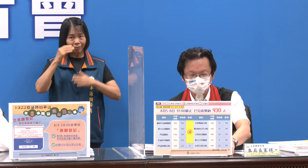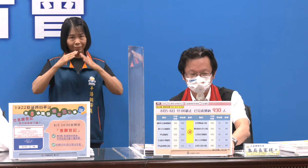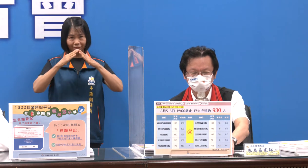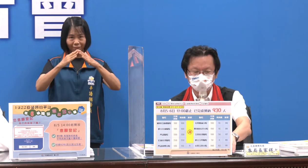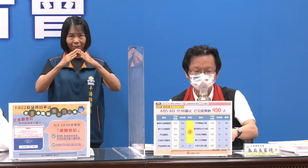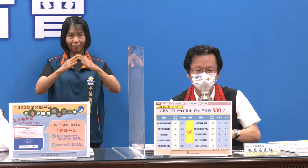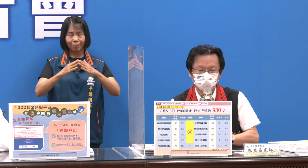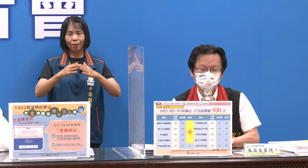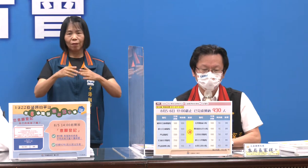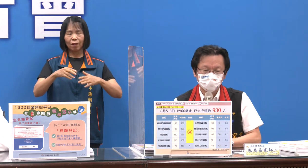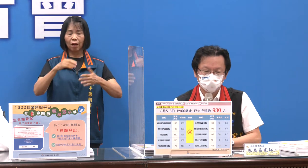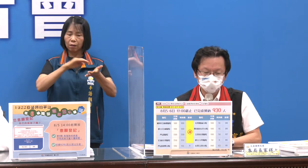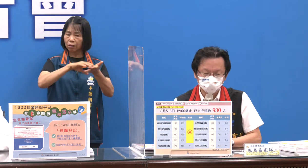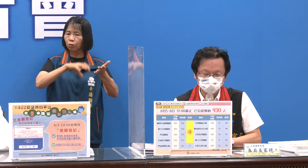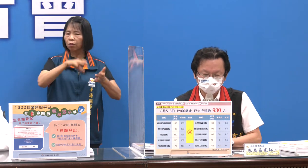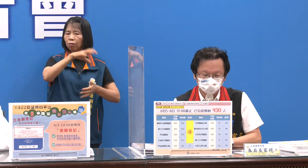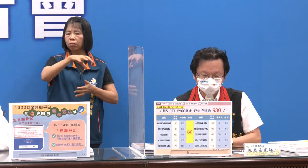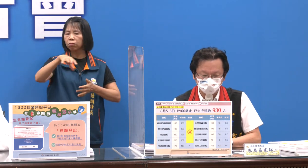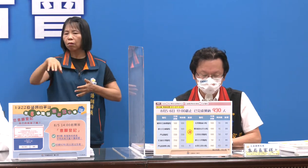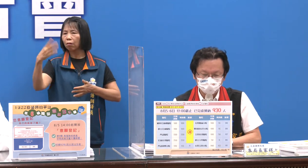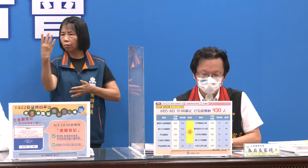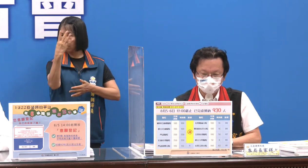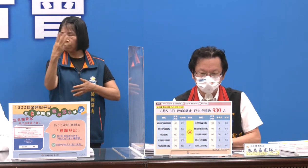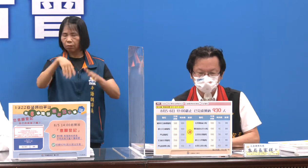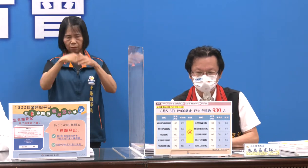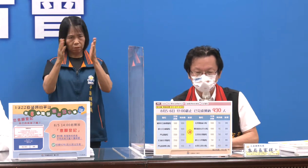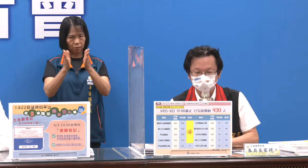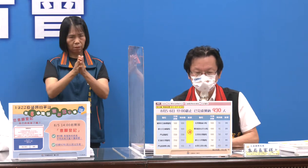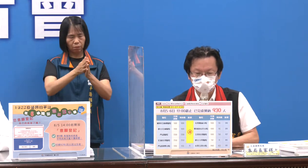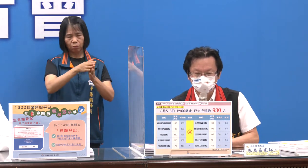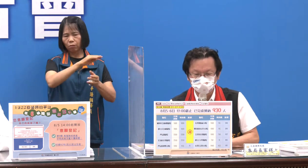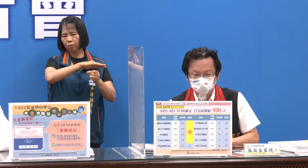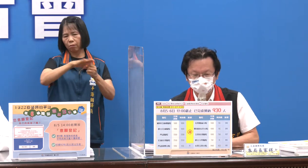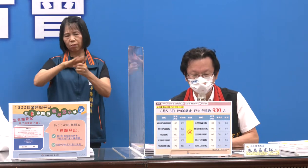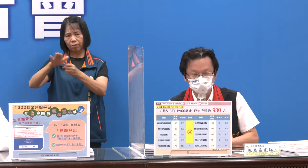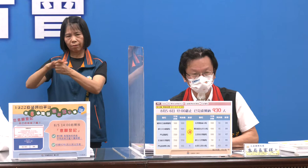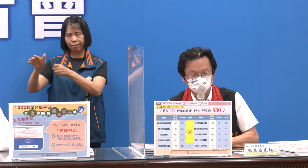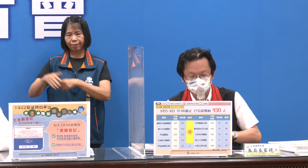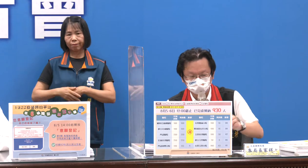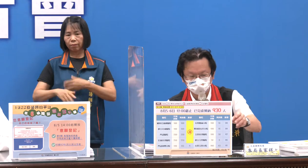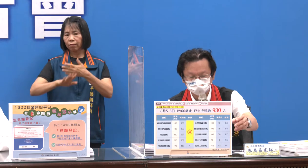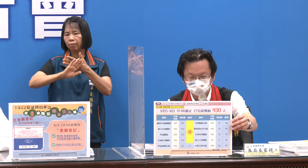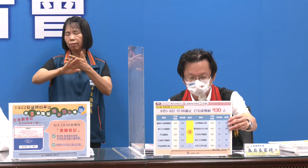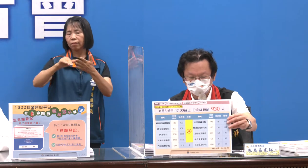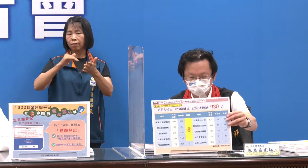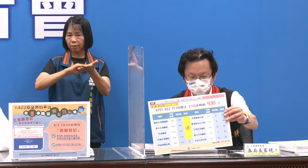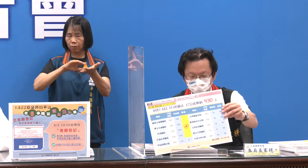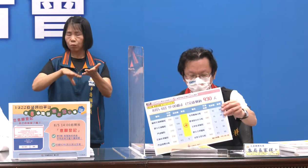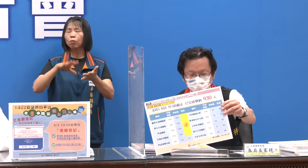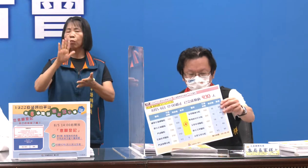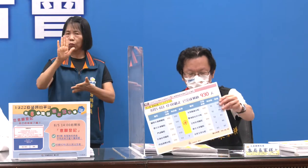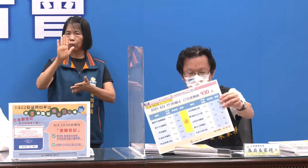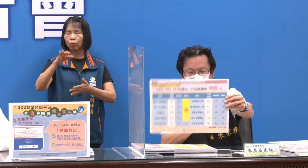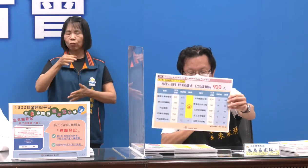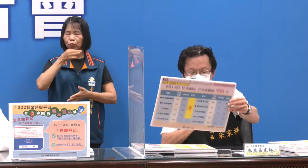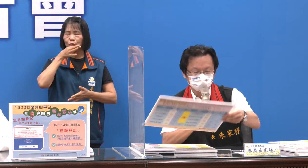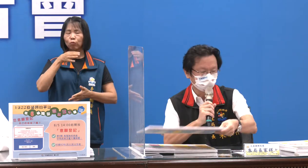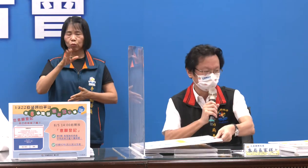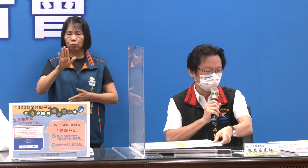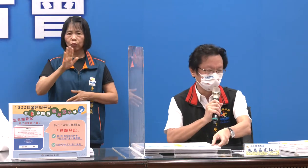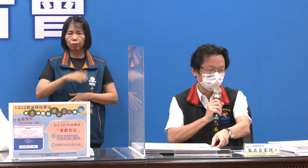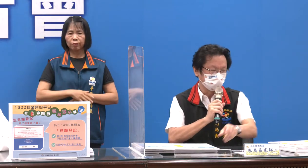的4家医院目前都已经额满那在其他的地方的医院目前还有空间那另